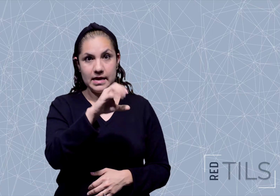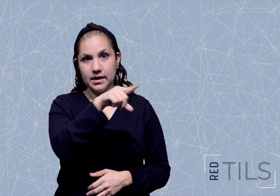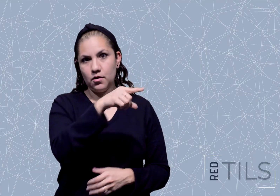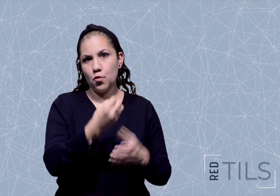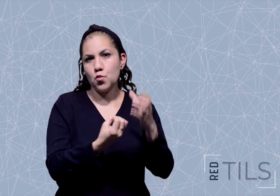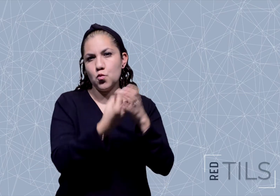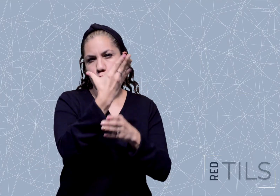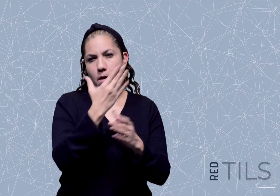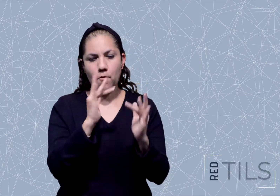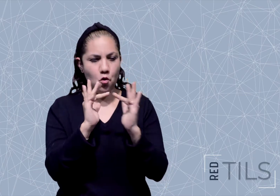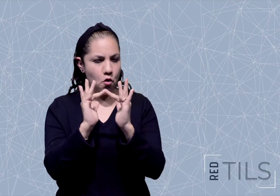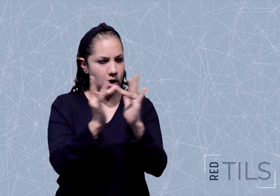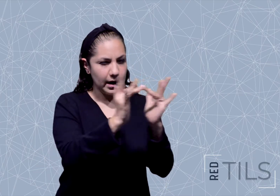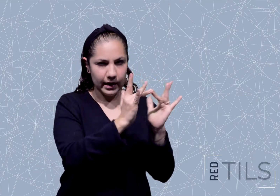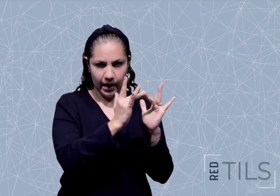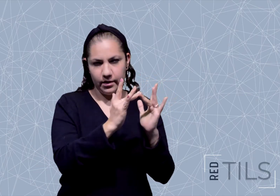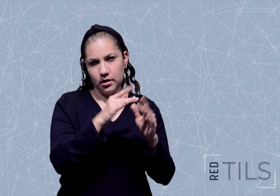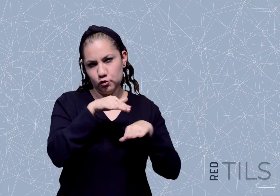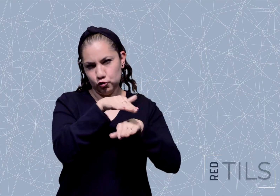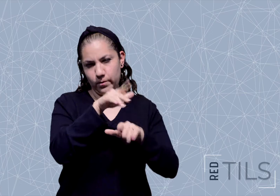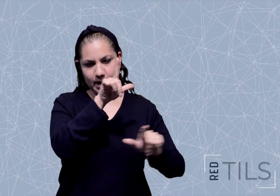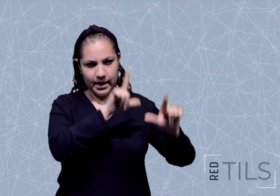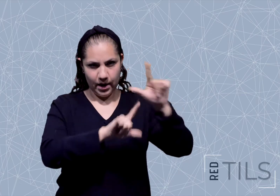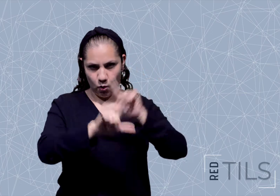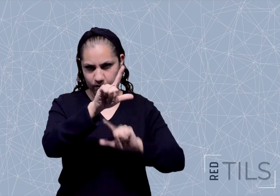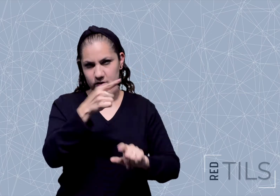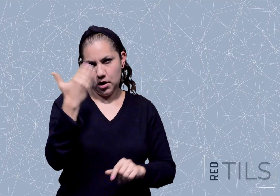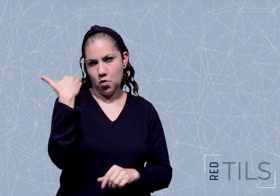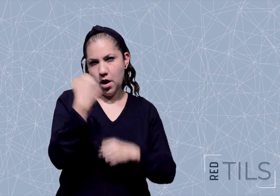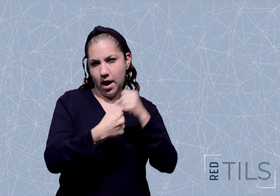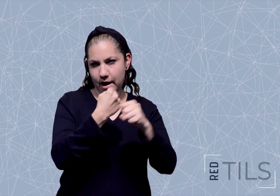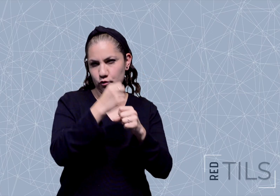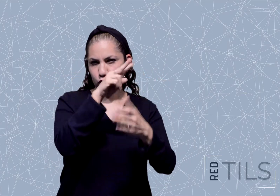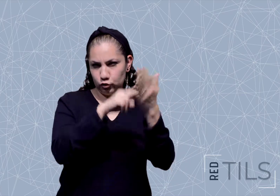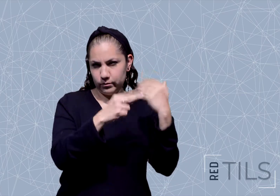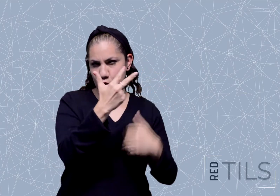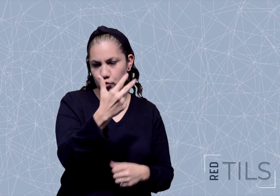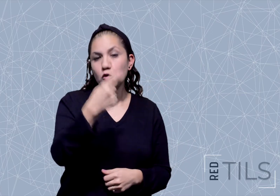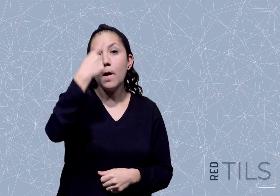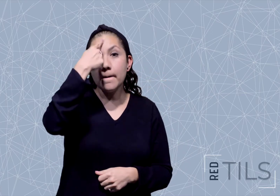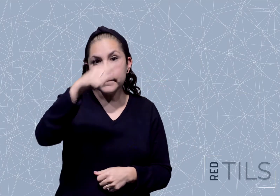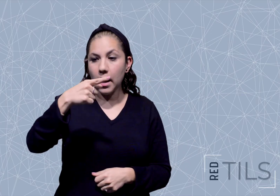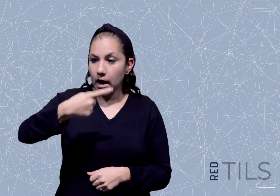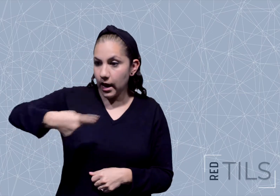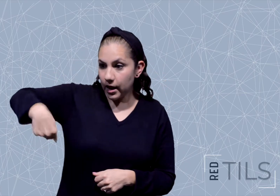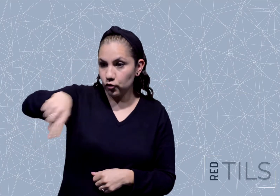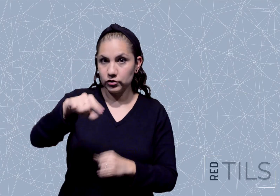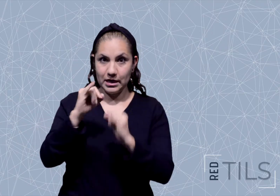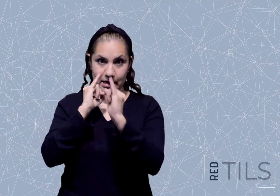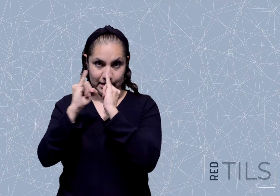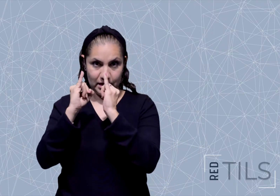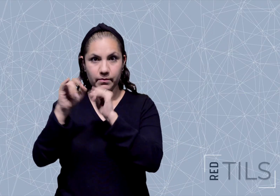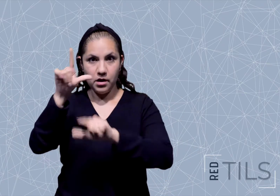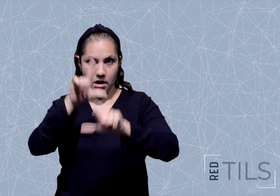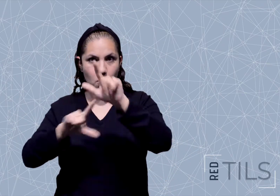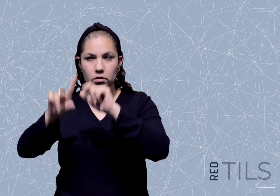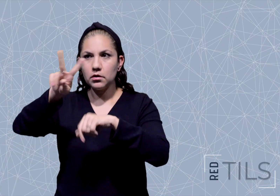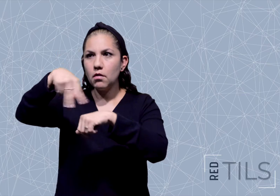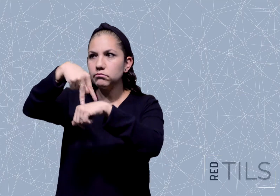La IC funda la Red de Lengua de Señas en el 2008 con el objetivo de apoyar a los intérpretes de lenguas de señas